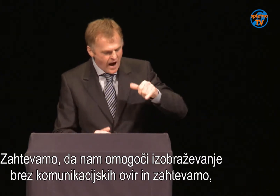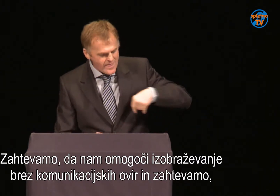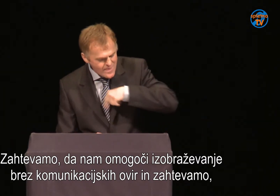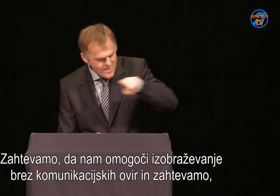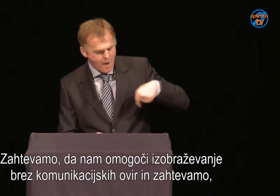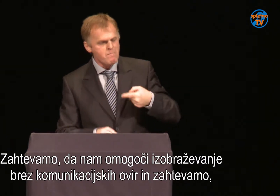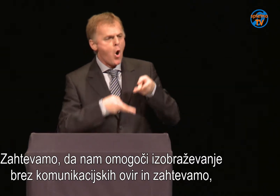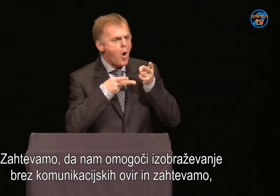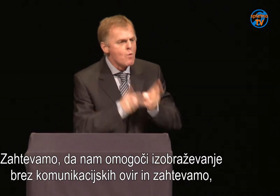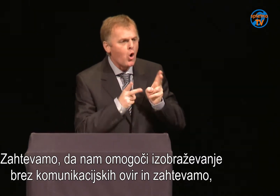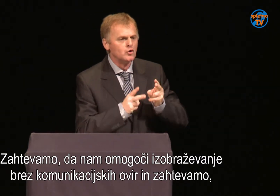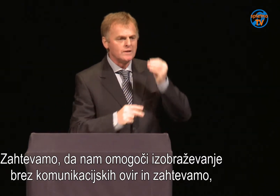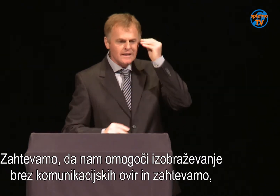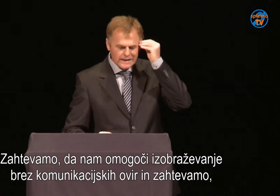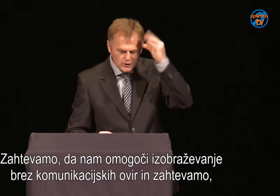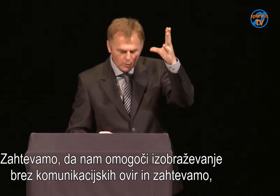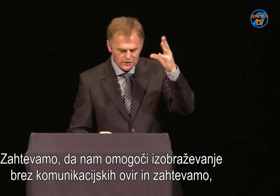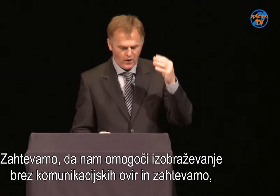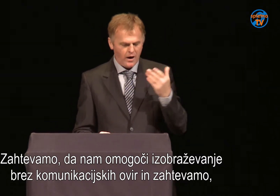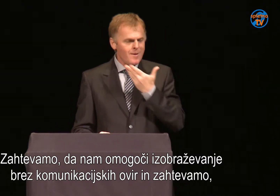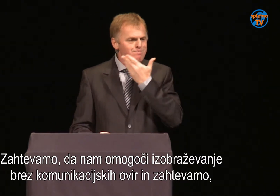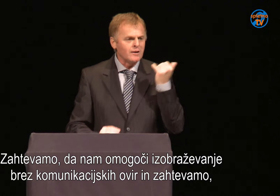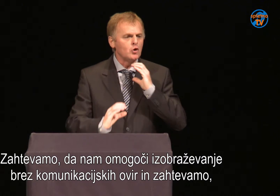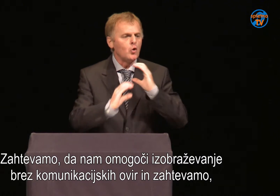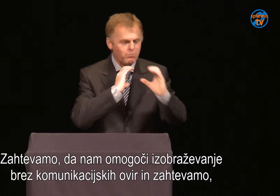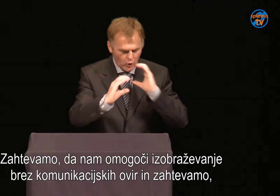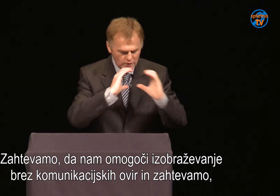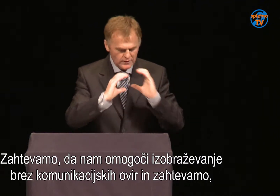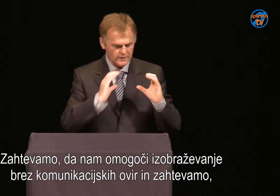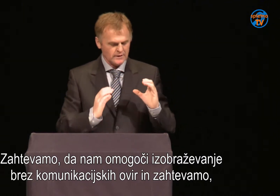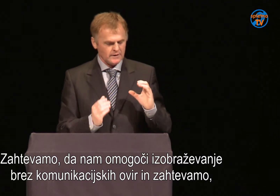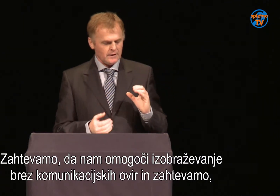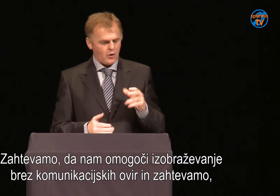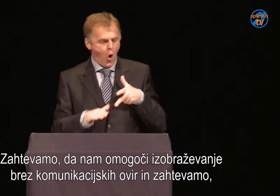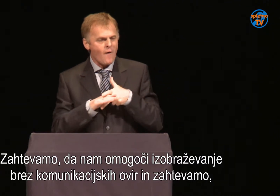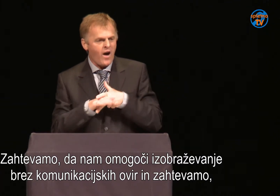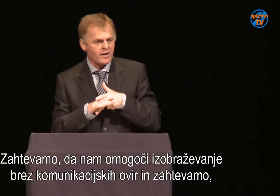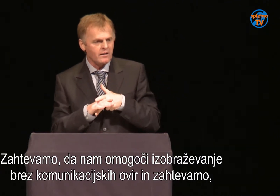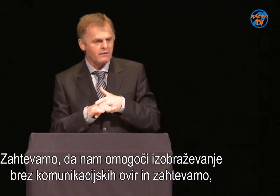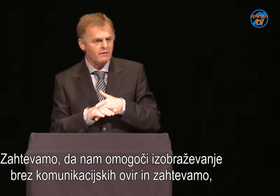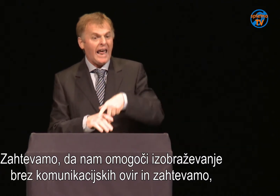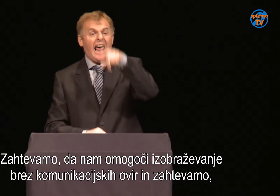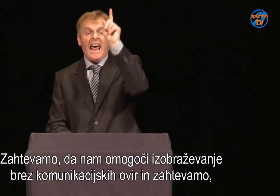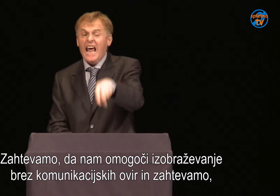Zahtevamo, da nam omogoči izobraževanje brez komunikacijskih ovir.